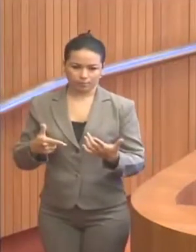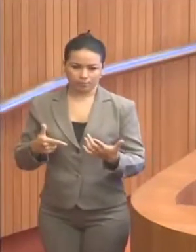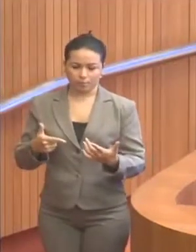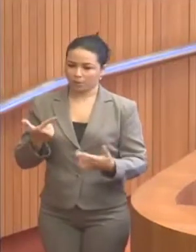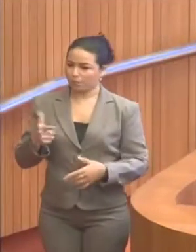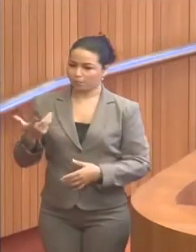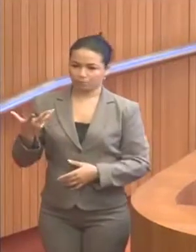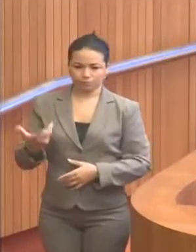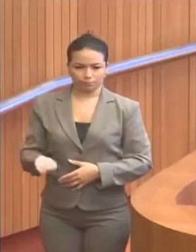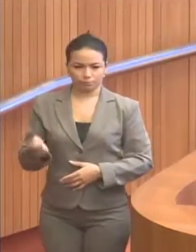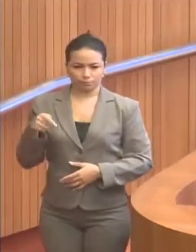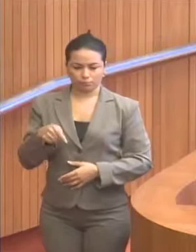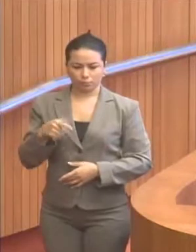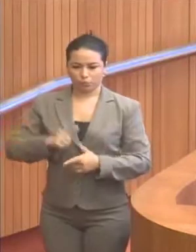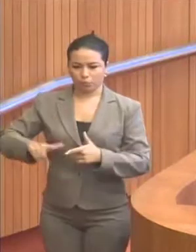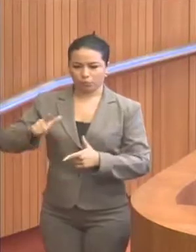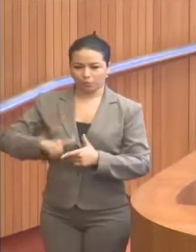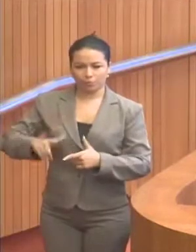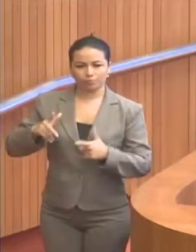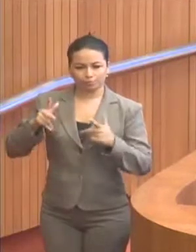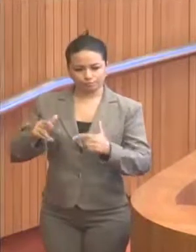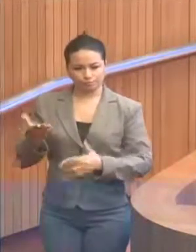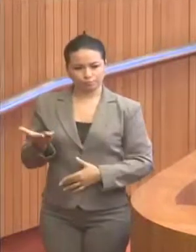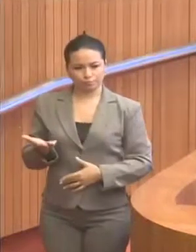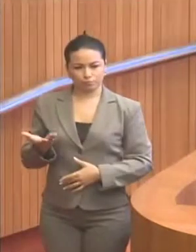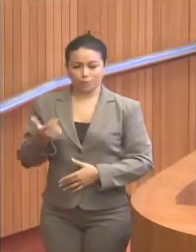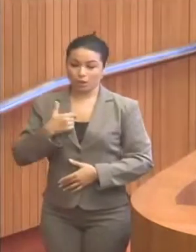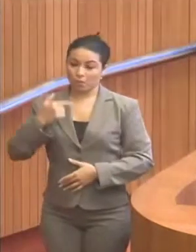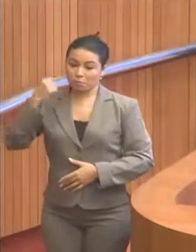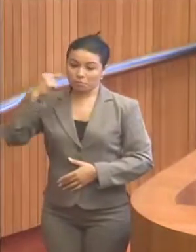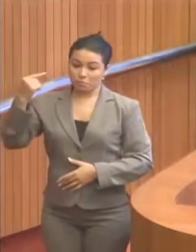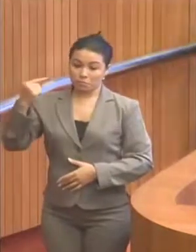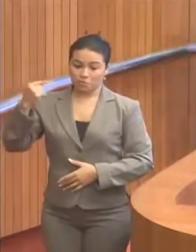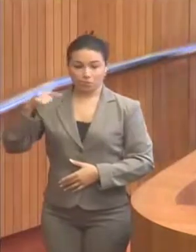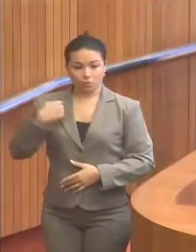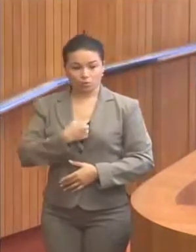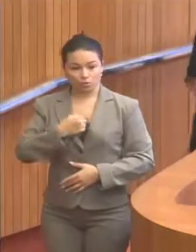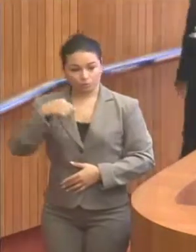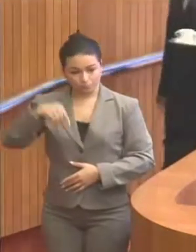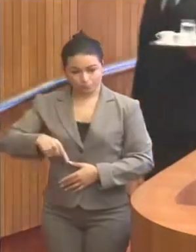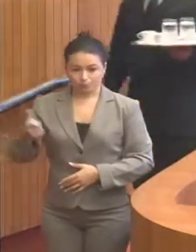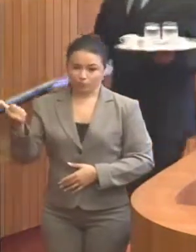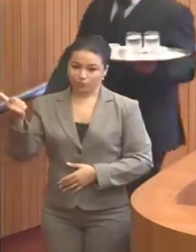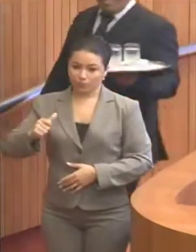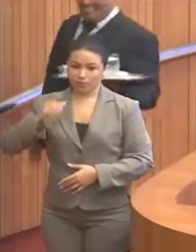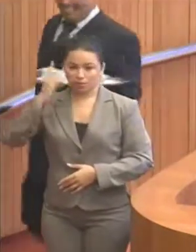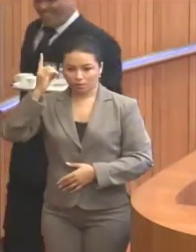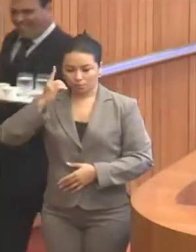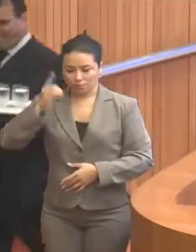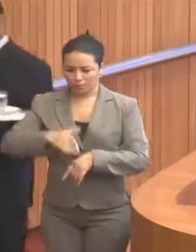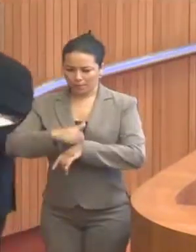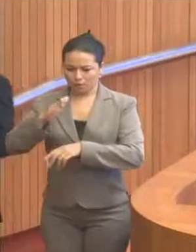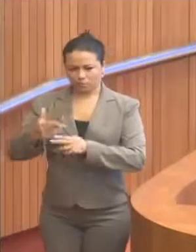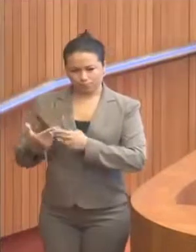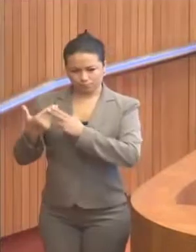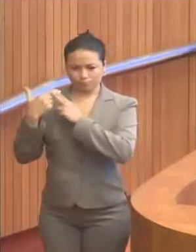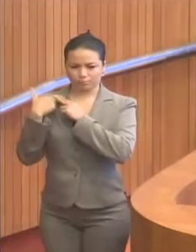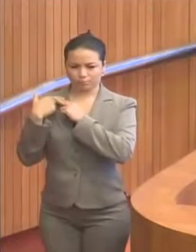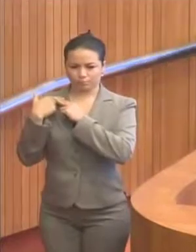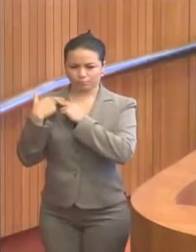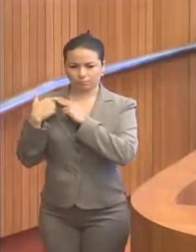não permitir uma situação como essa. Esse é o meu entendimento. Nós estamos aqui avaliando, deputado, com muita